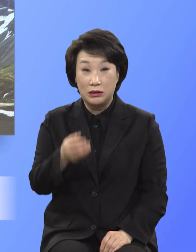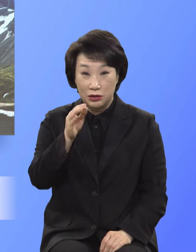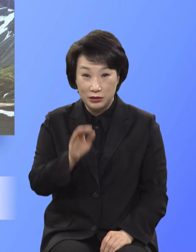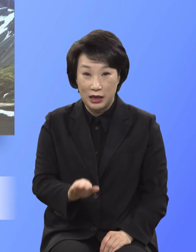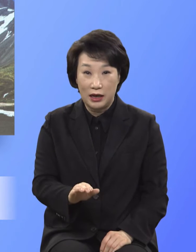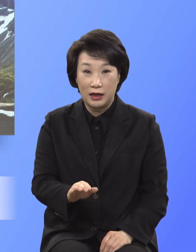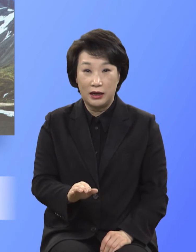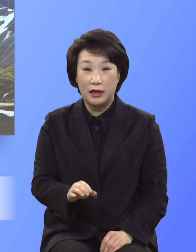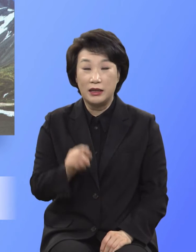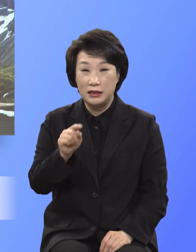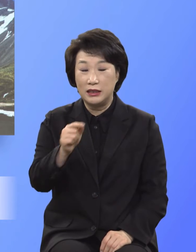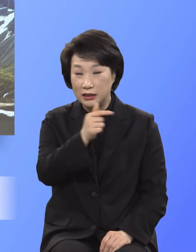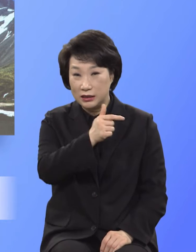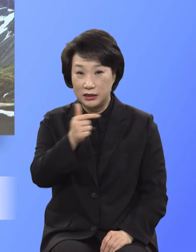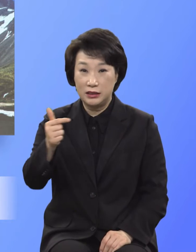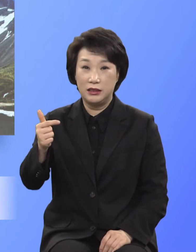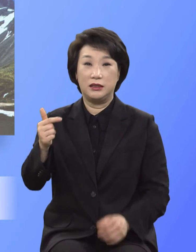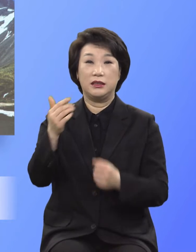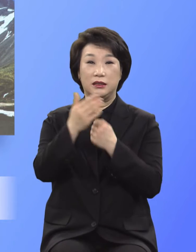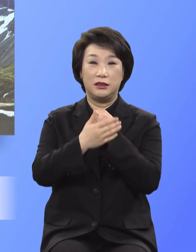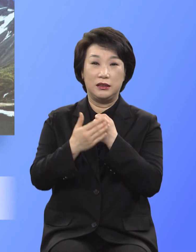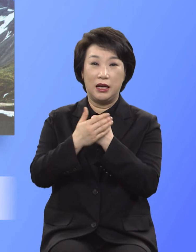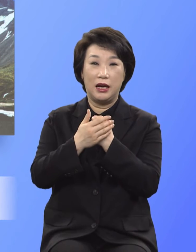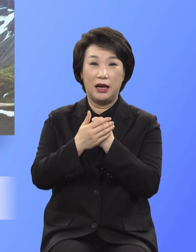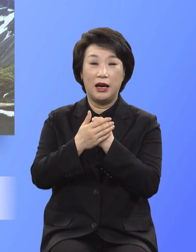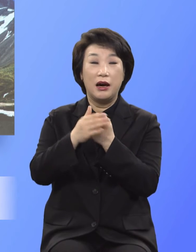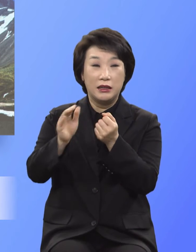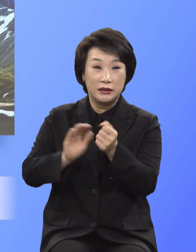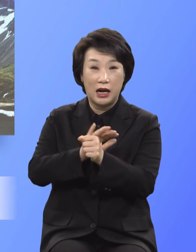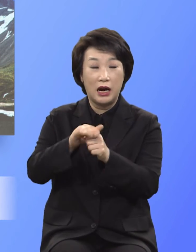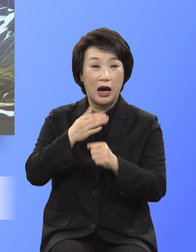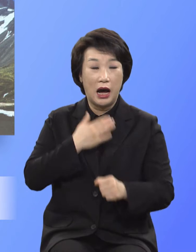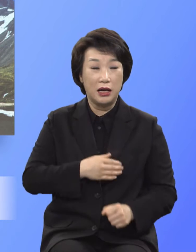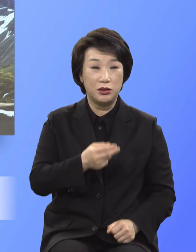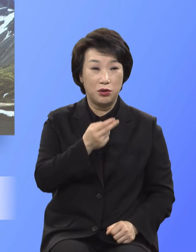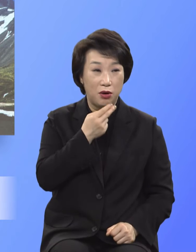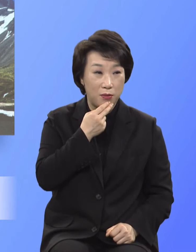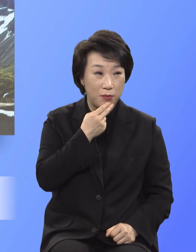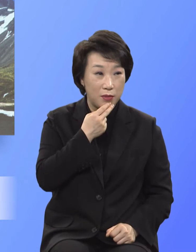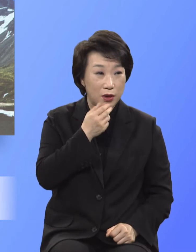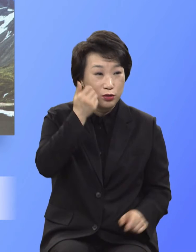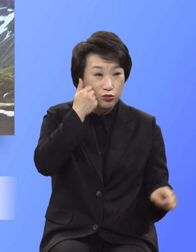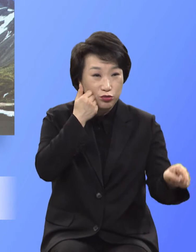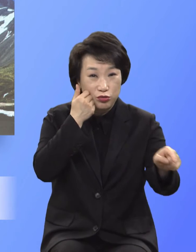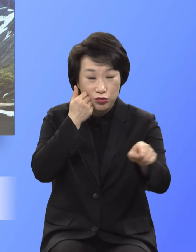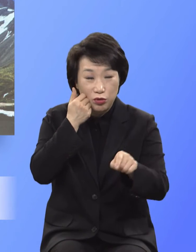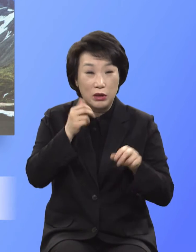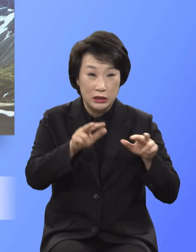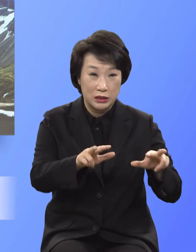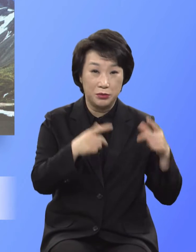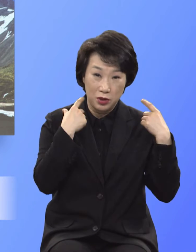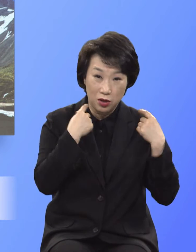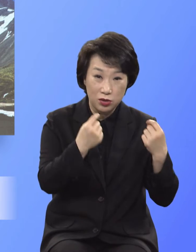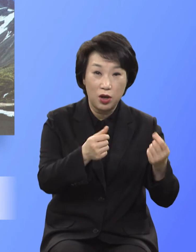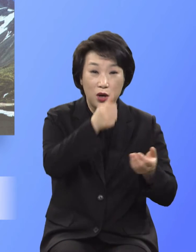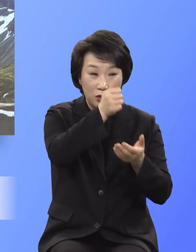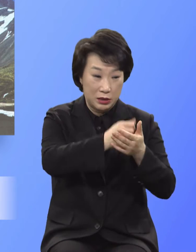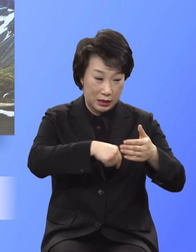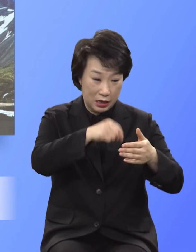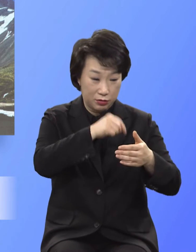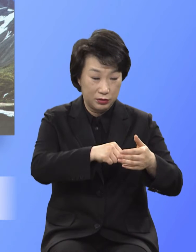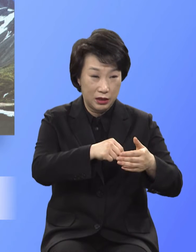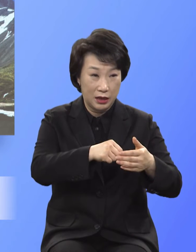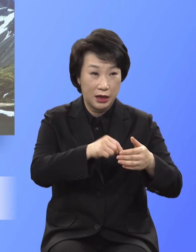그러나 이 엄청난 하나님의 사랑을 알지 못해서 여전히 죄